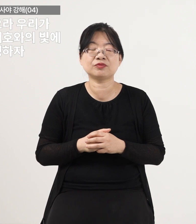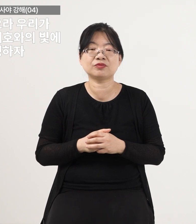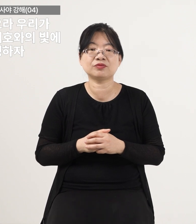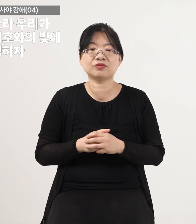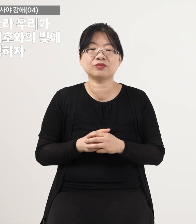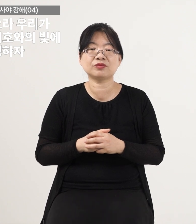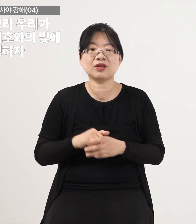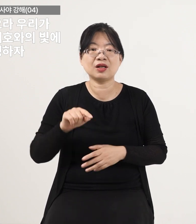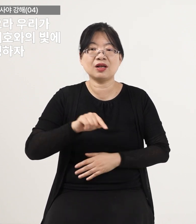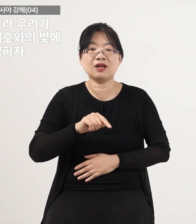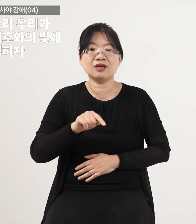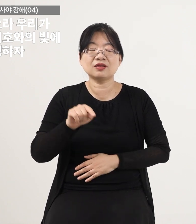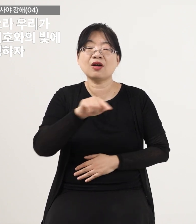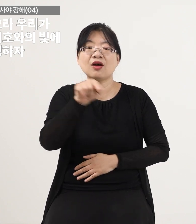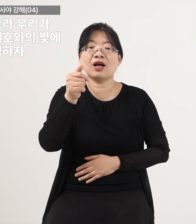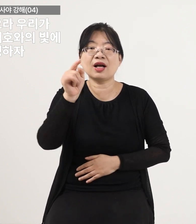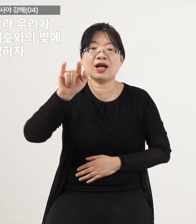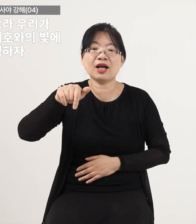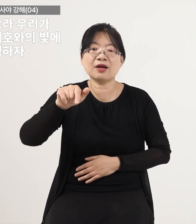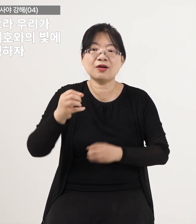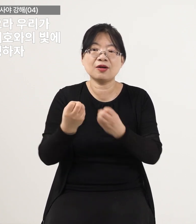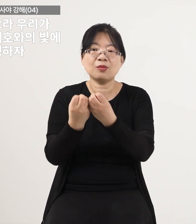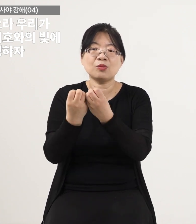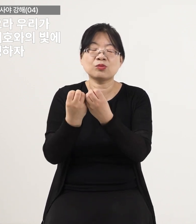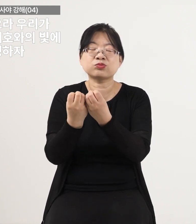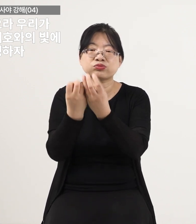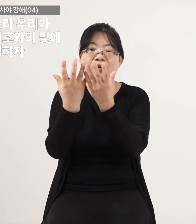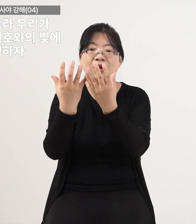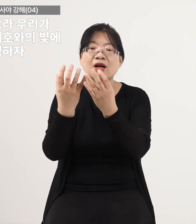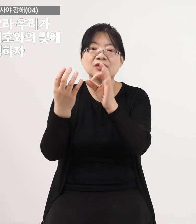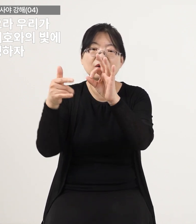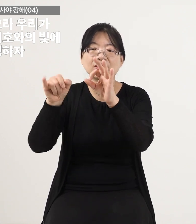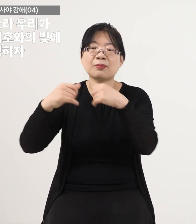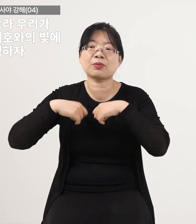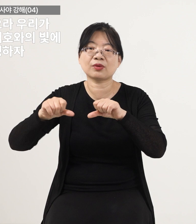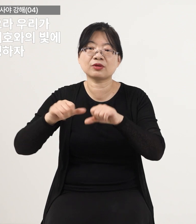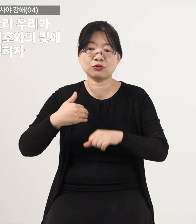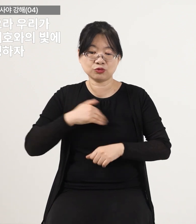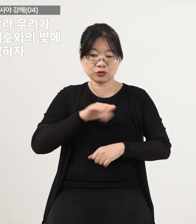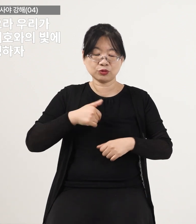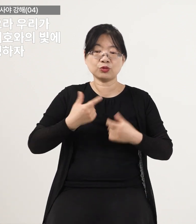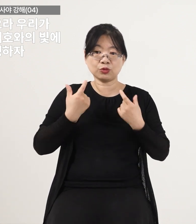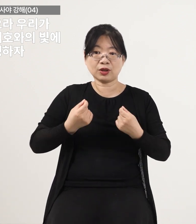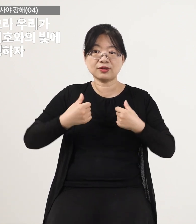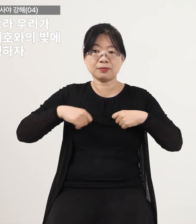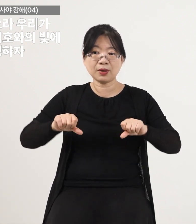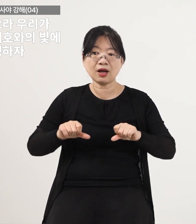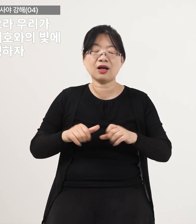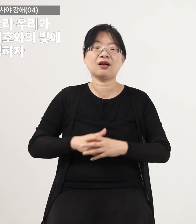너희 그 핵폭탄 10개 내려놔, 우리도 10개 내려놓게, 이렇게